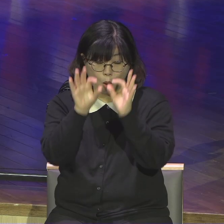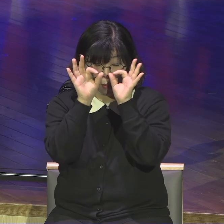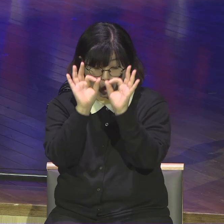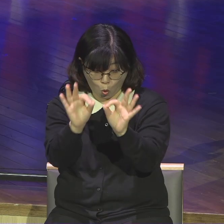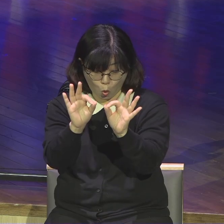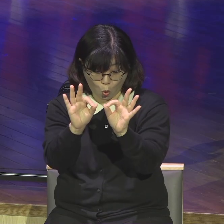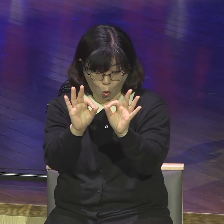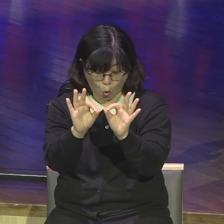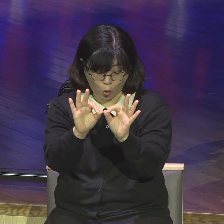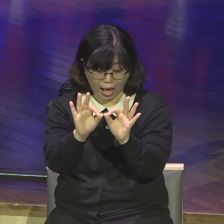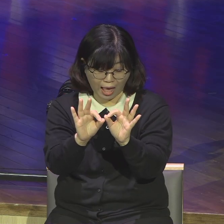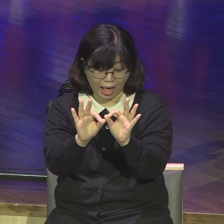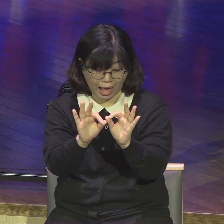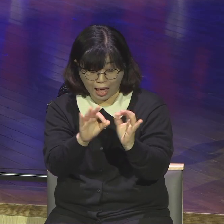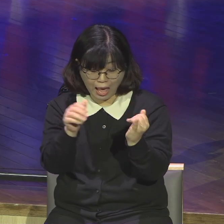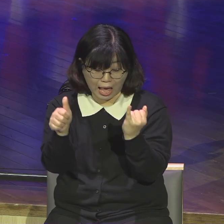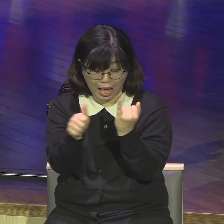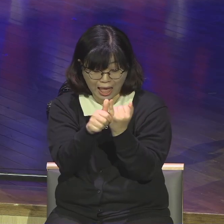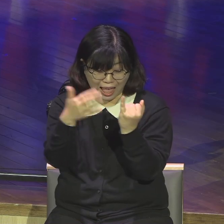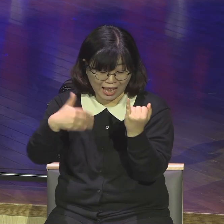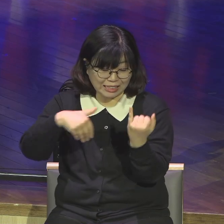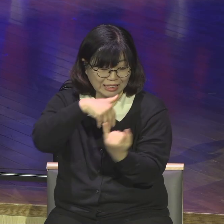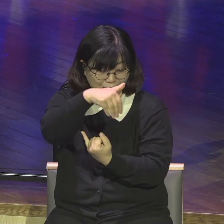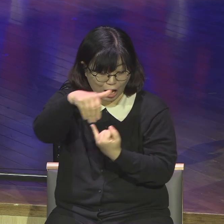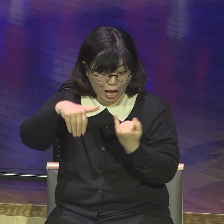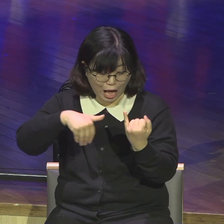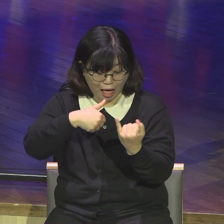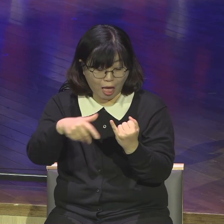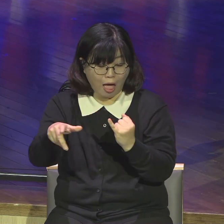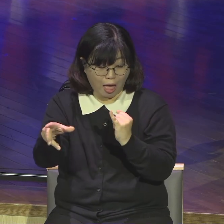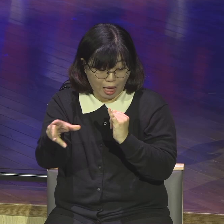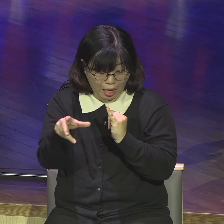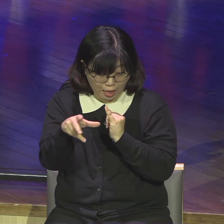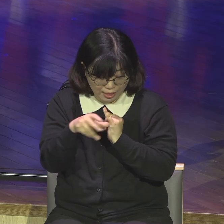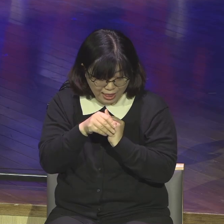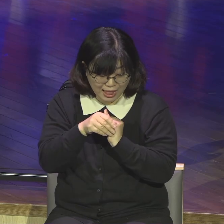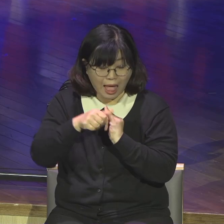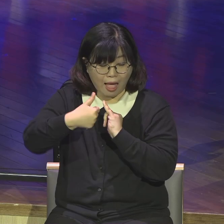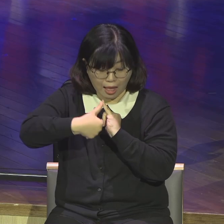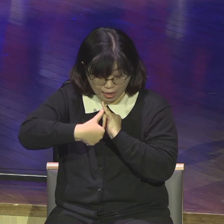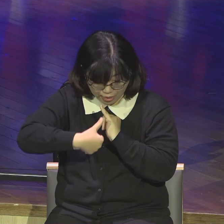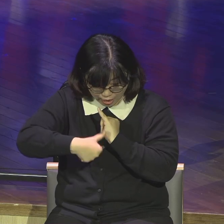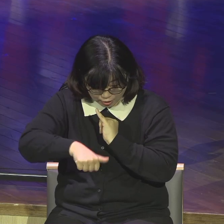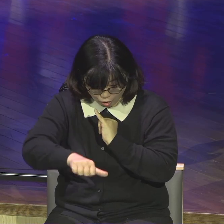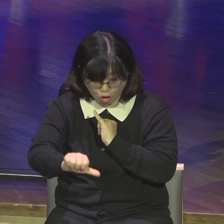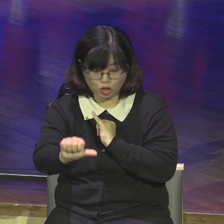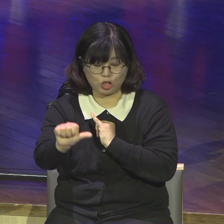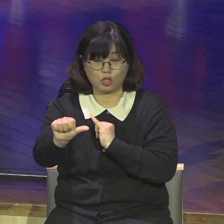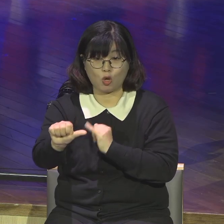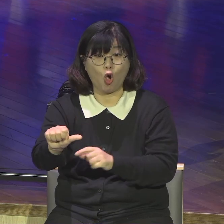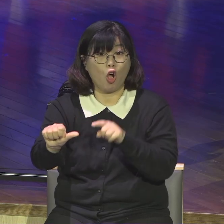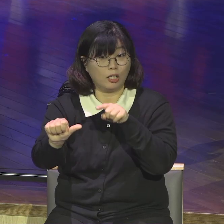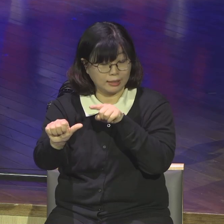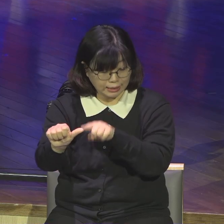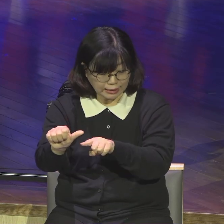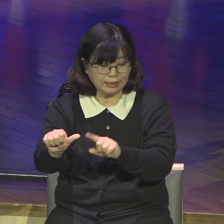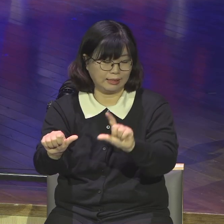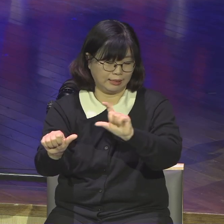보라 처녀가 이제 하여 아들을 낳을